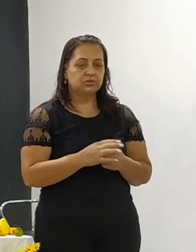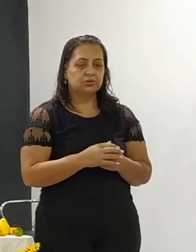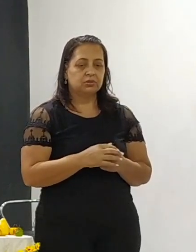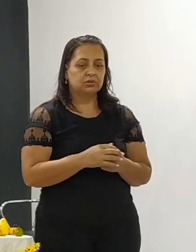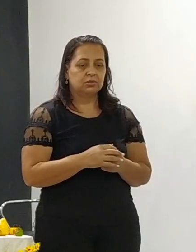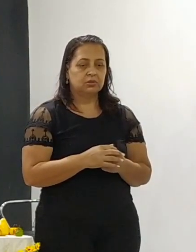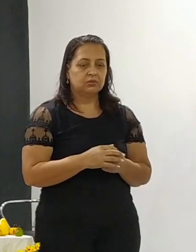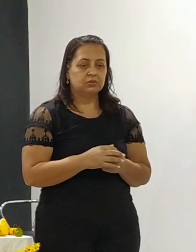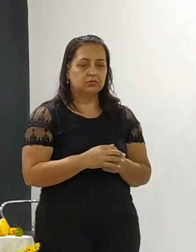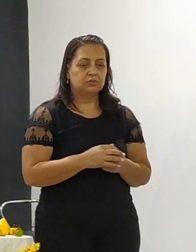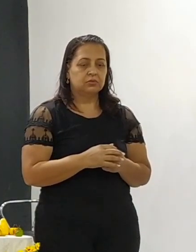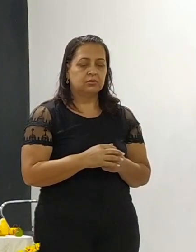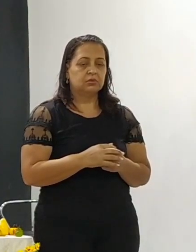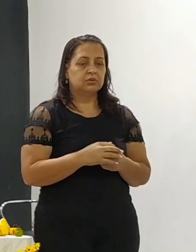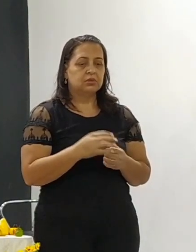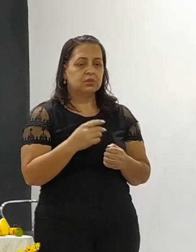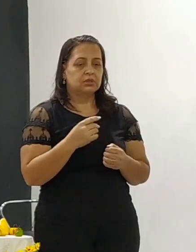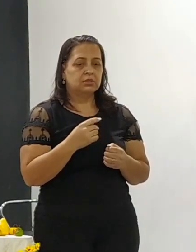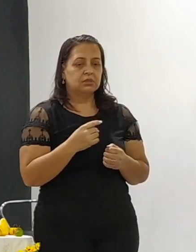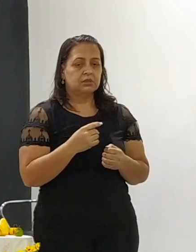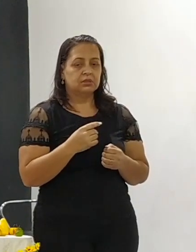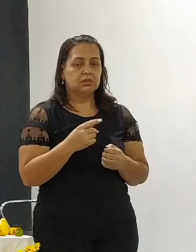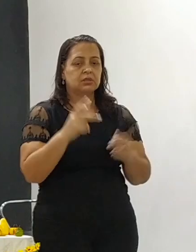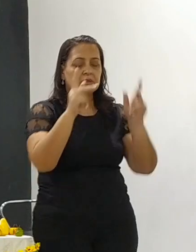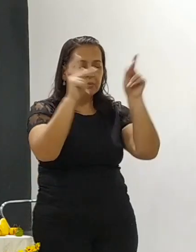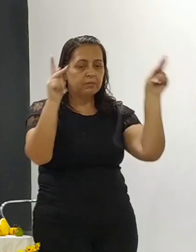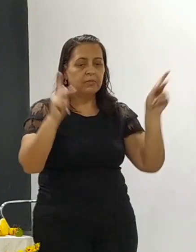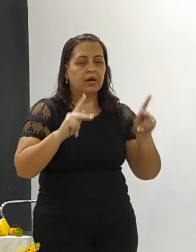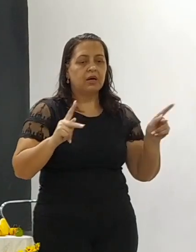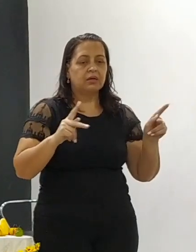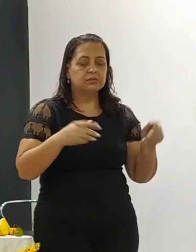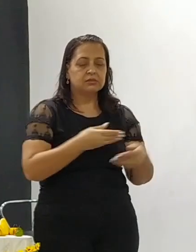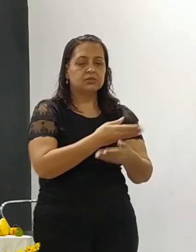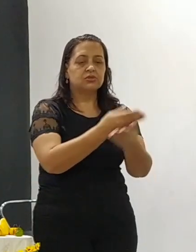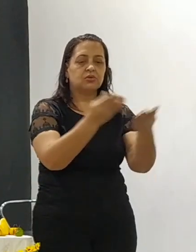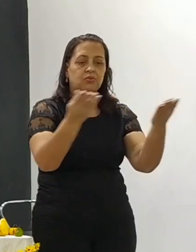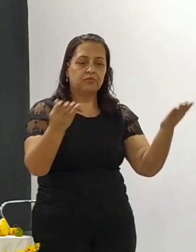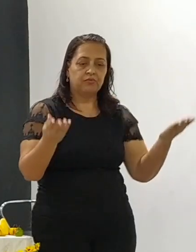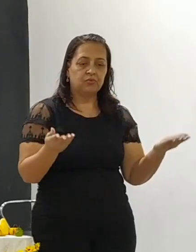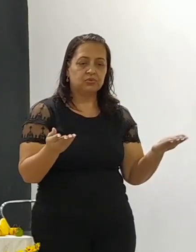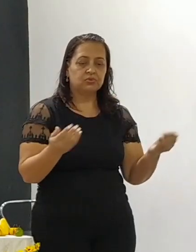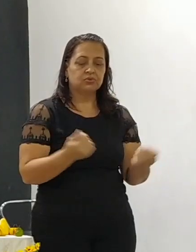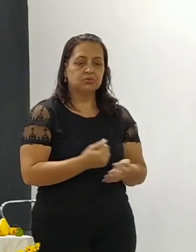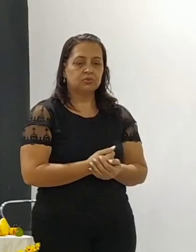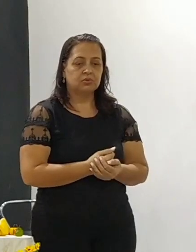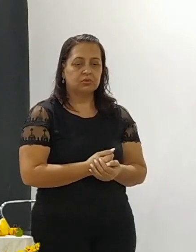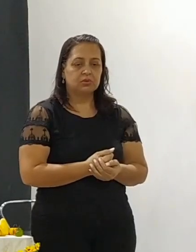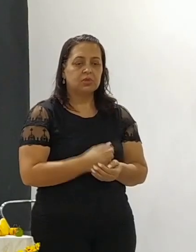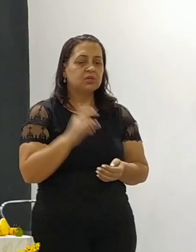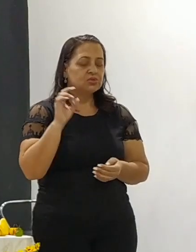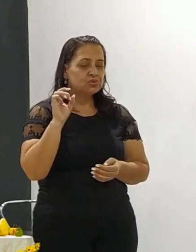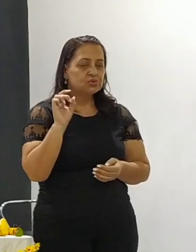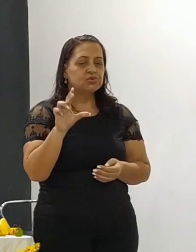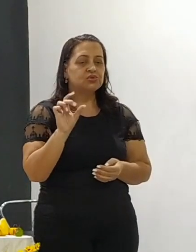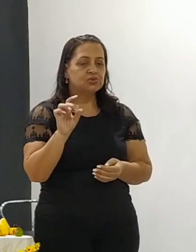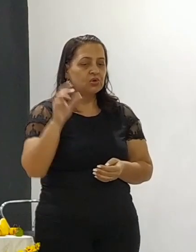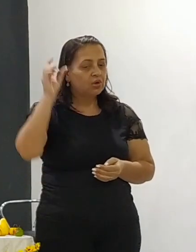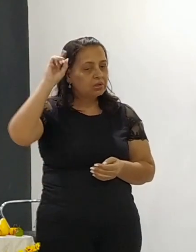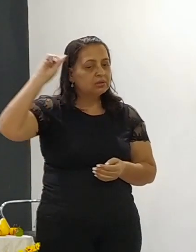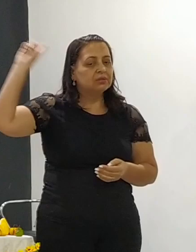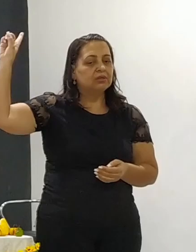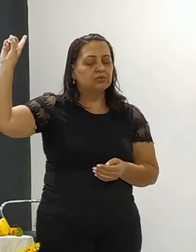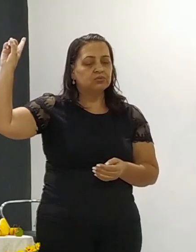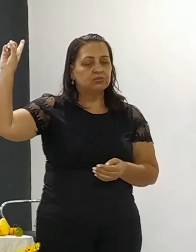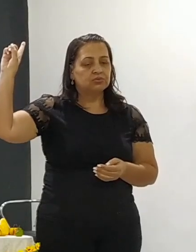com a saudação: paz seja convosco. E isto é algo que só Deus pode nos